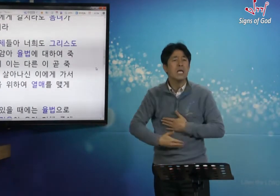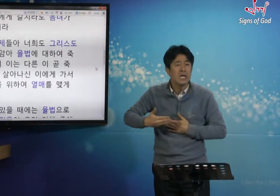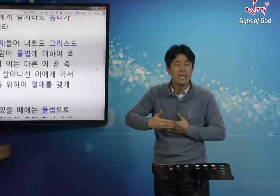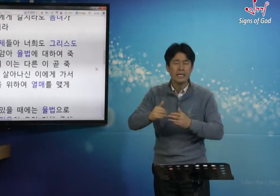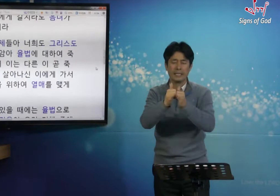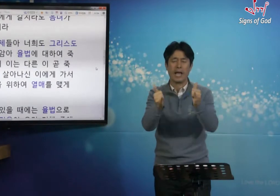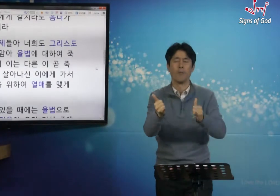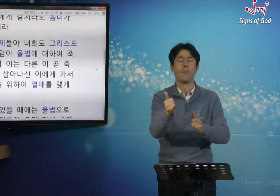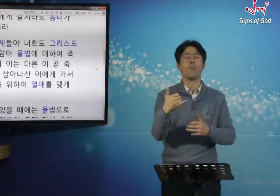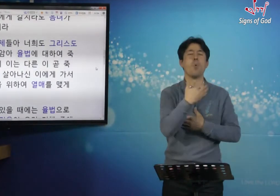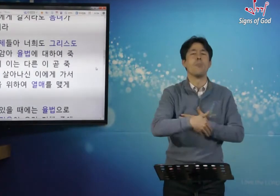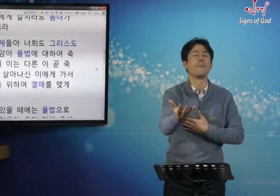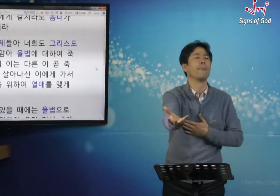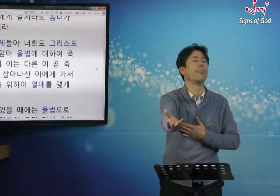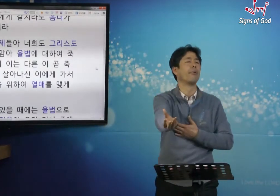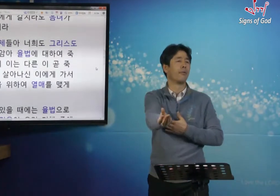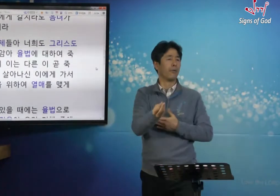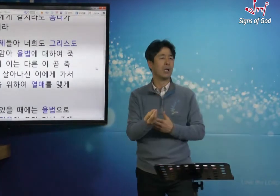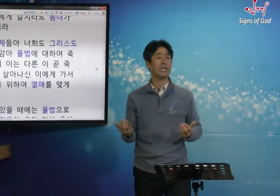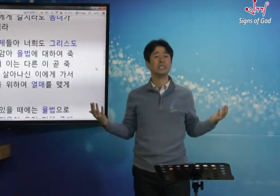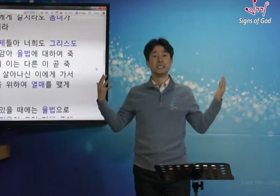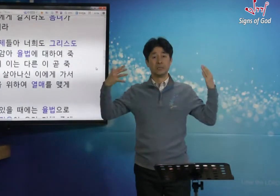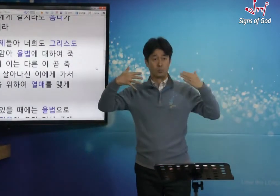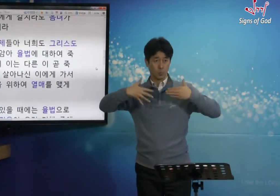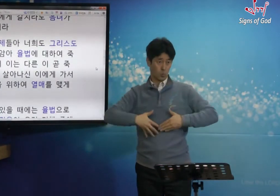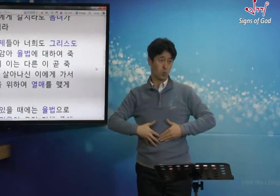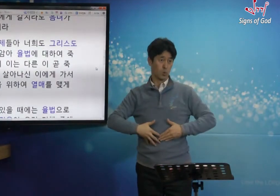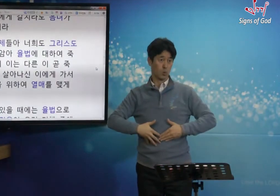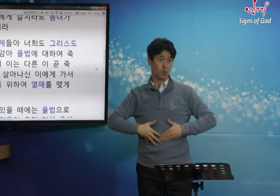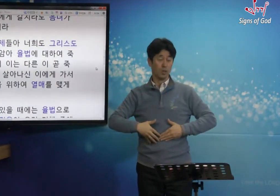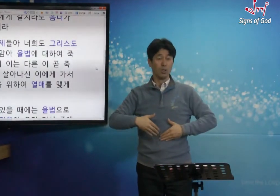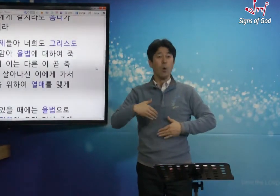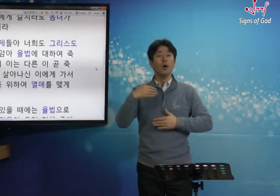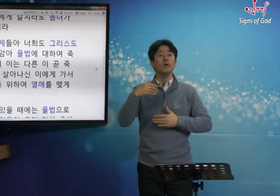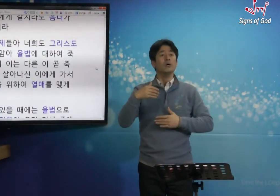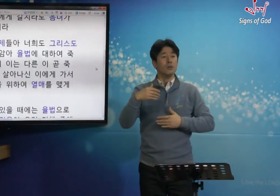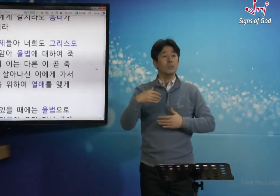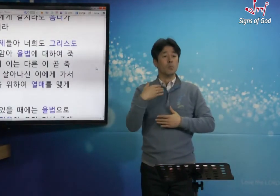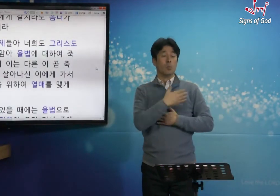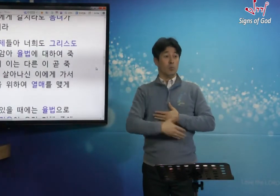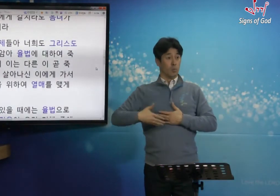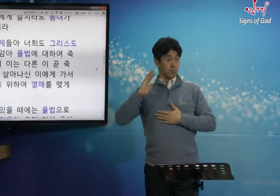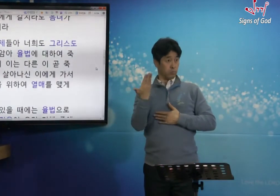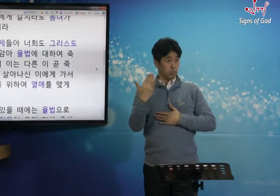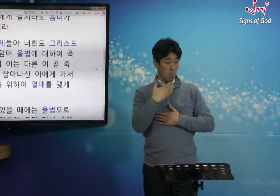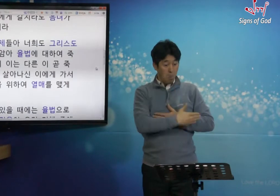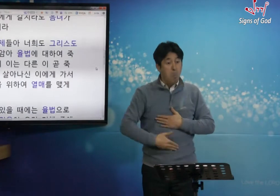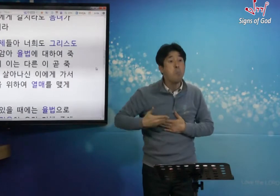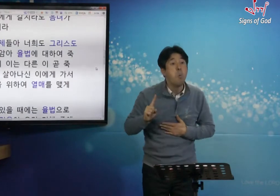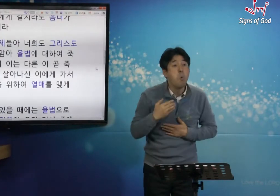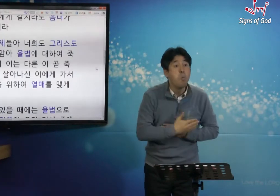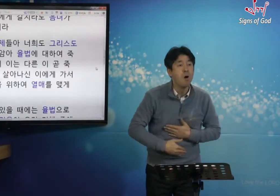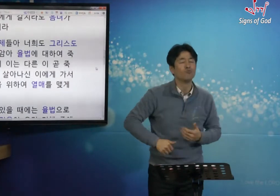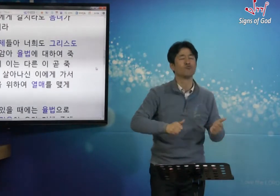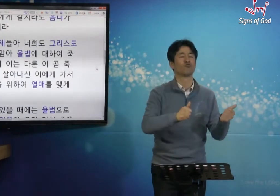그런데 예수님께서 사람의 몸을 빌려 직접 사람의 몸을 입고 사람의 몸이